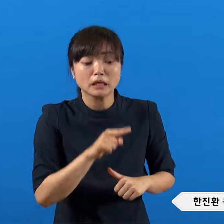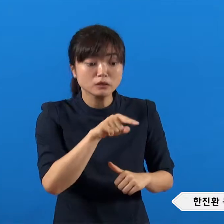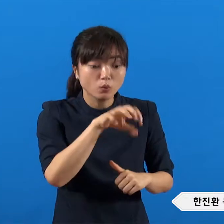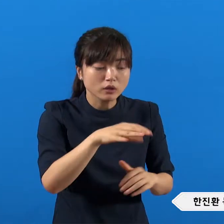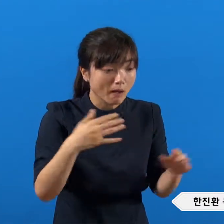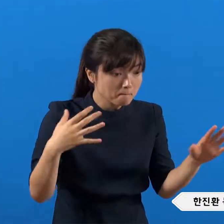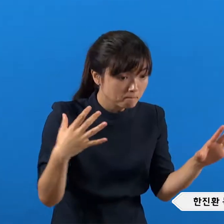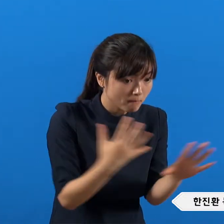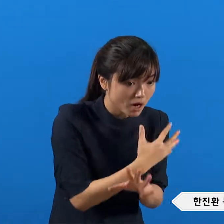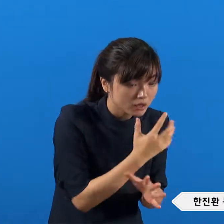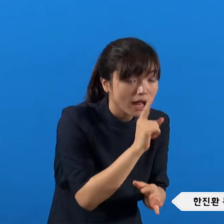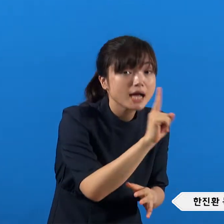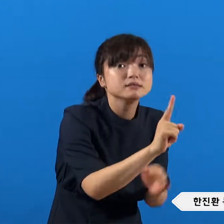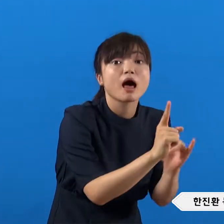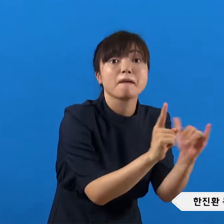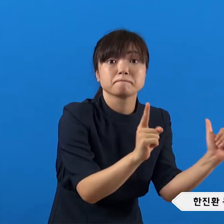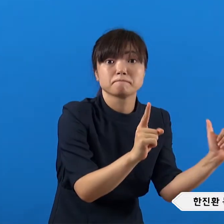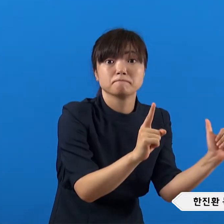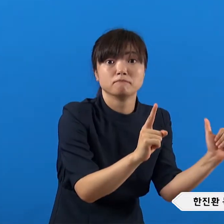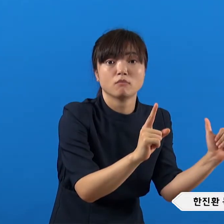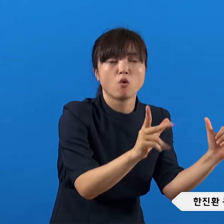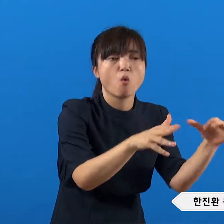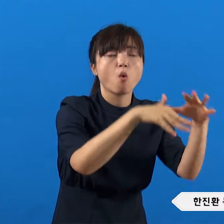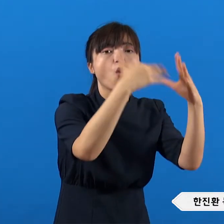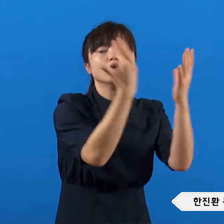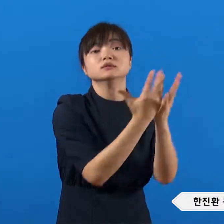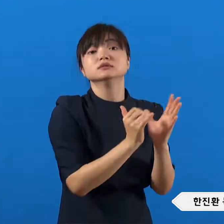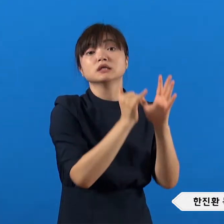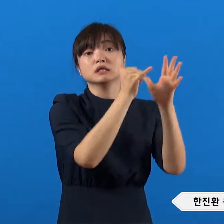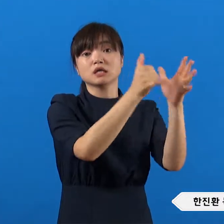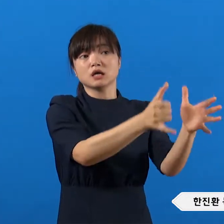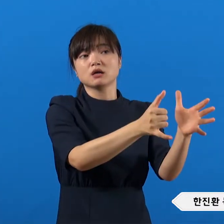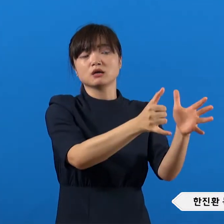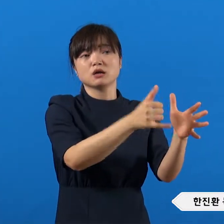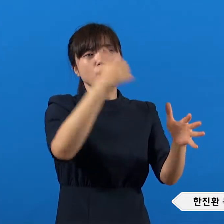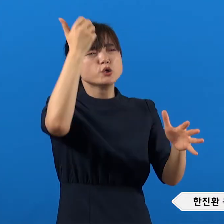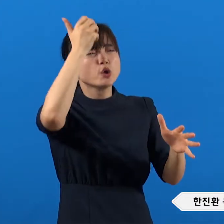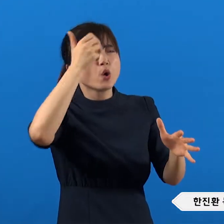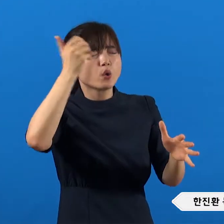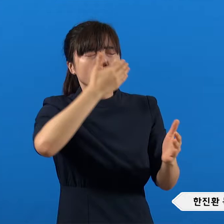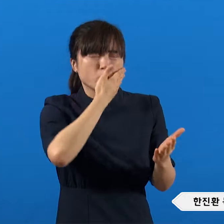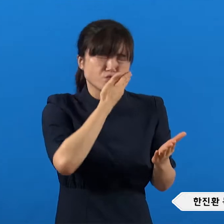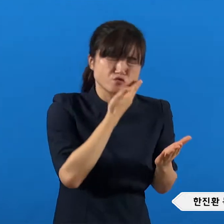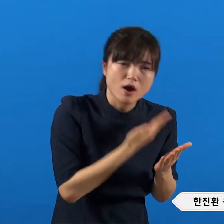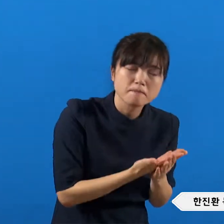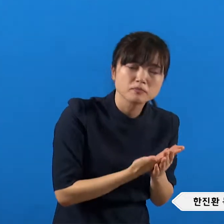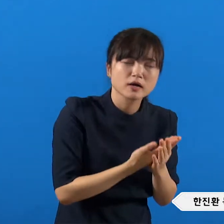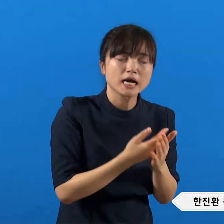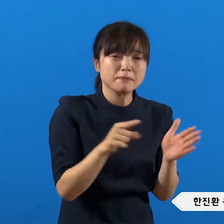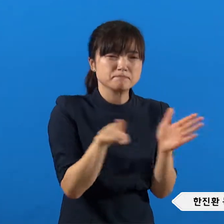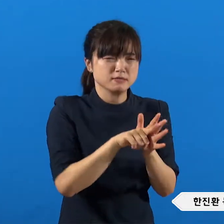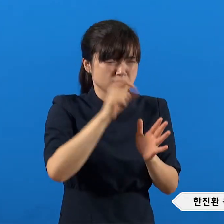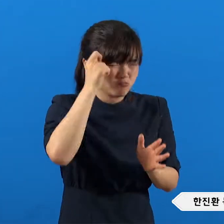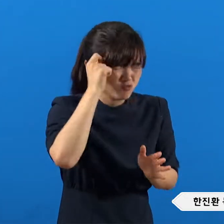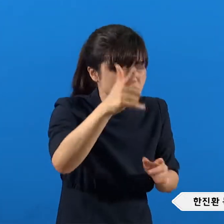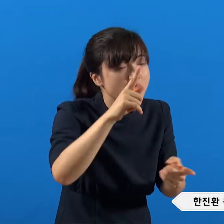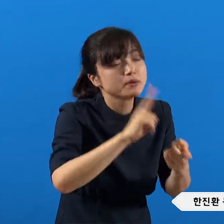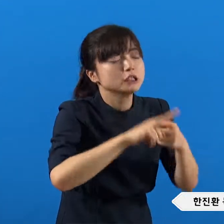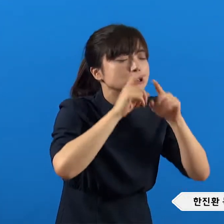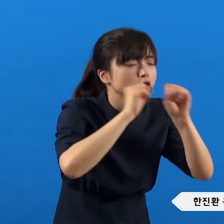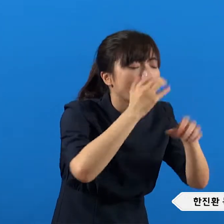거기서 변화된 한 사람이 온 세상에 영혼의 고귀함과 신앙의 위대함을